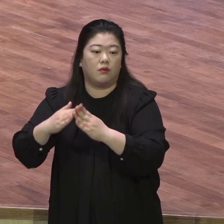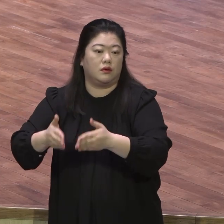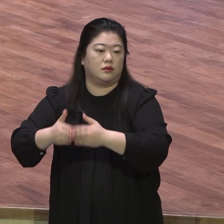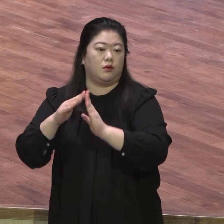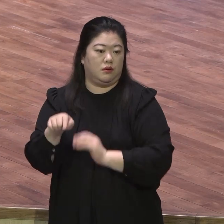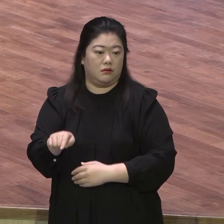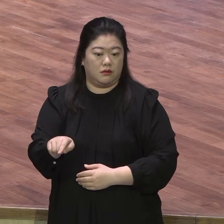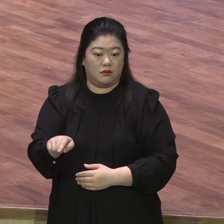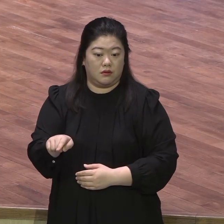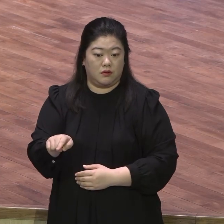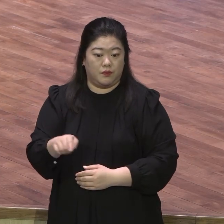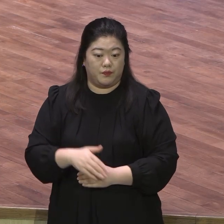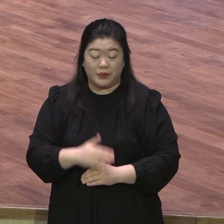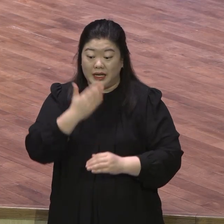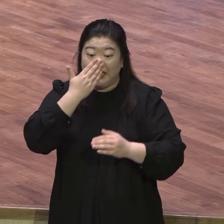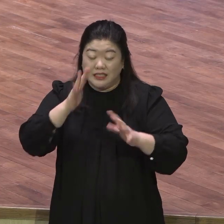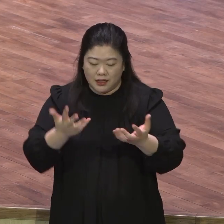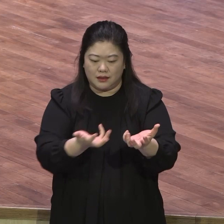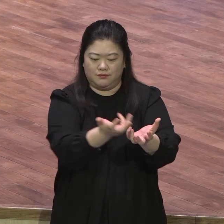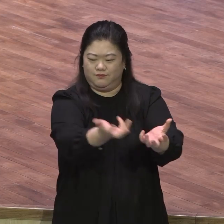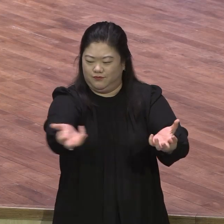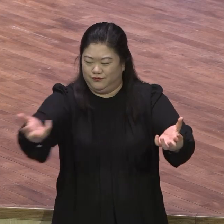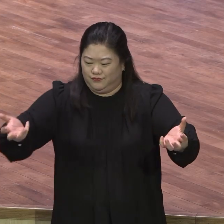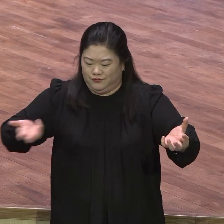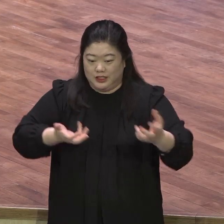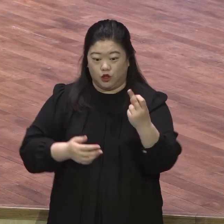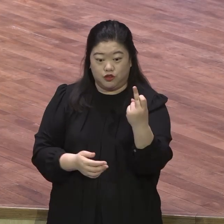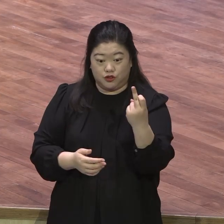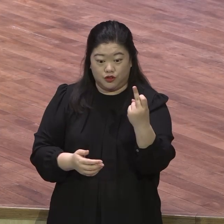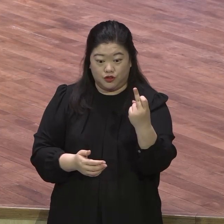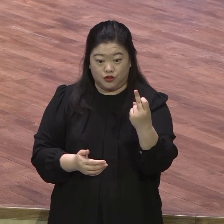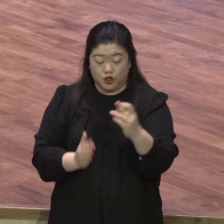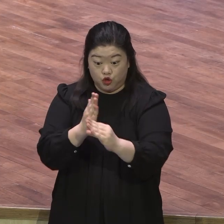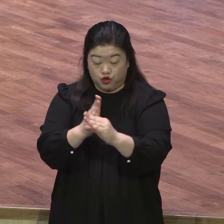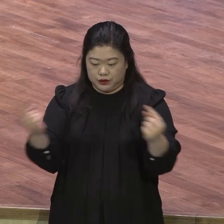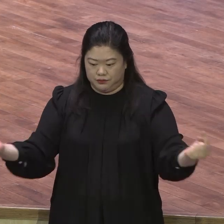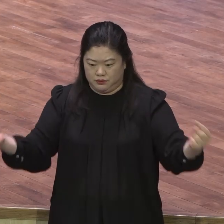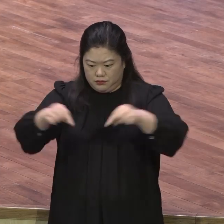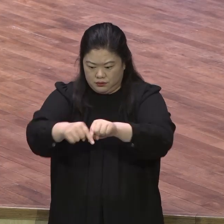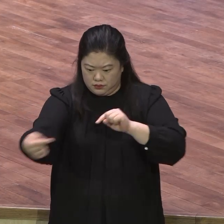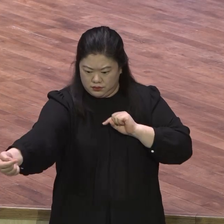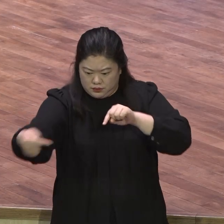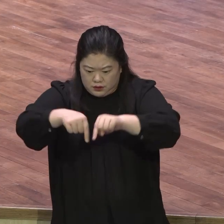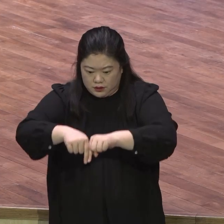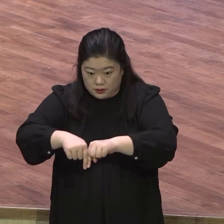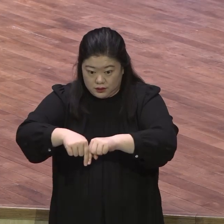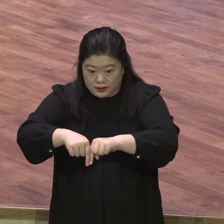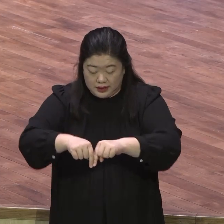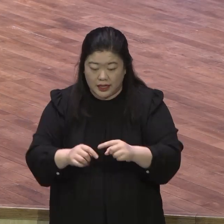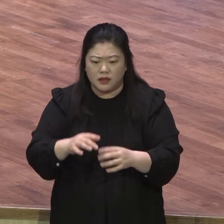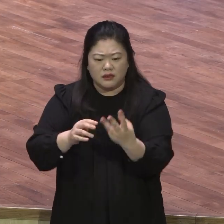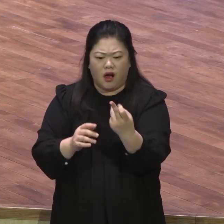이스라엘 진 한가운데 딱 있어요. 성막 중심으로 동서남북으로 세파씩.